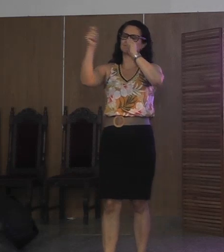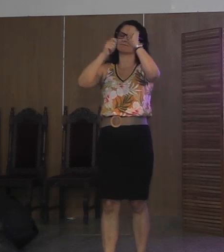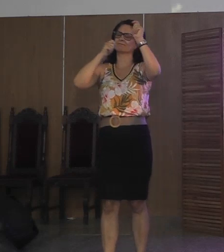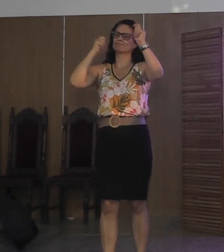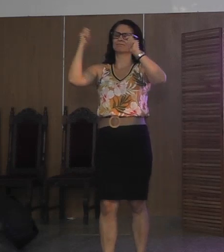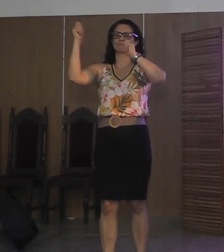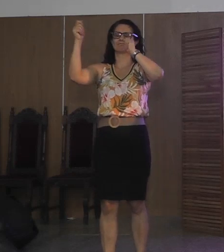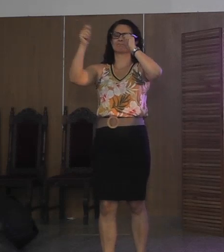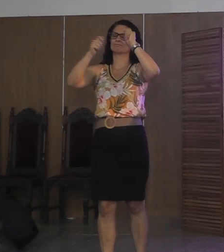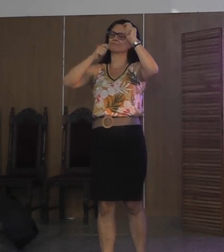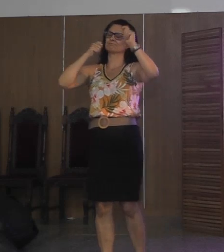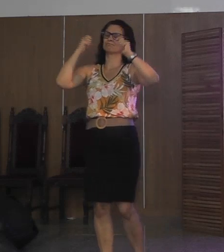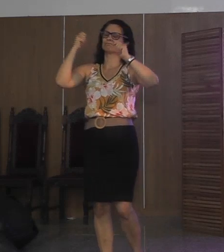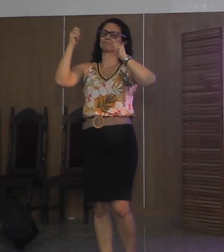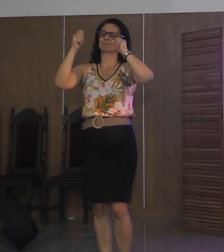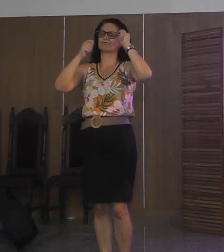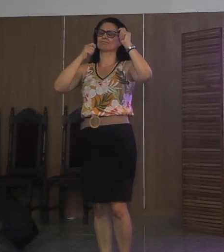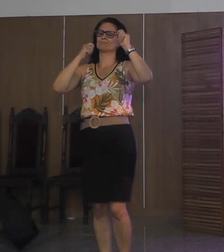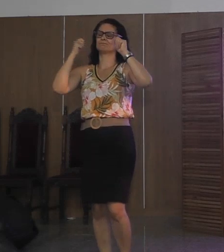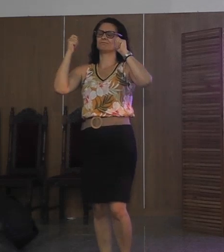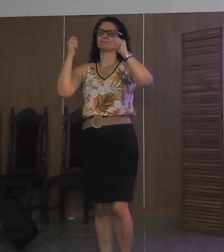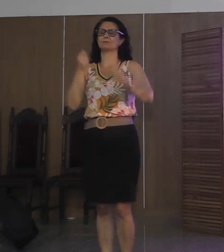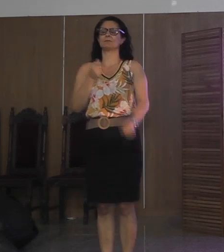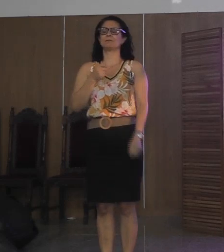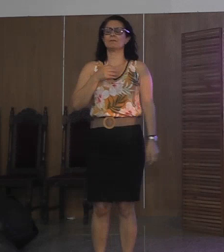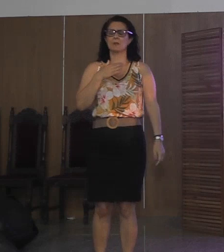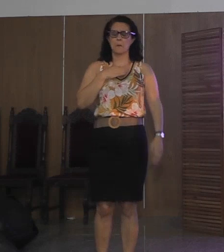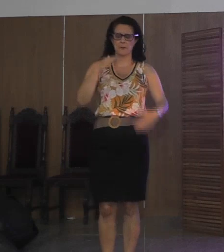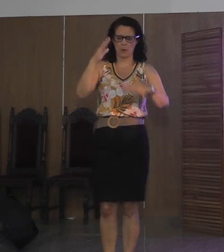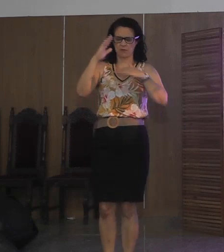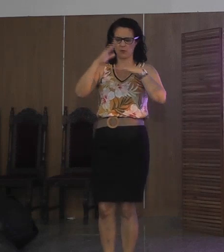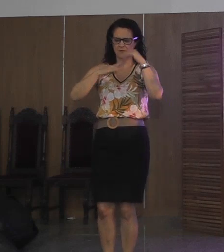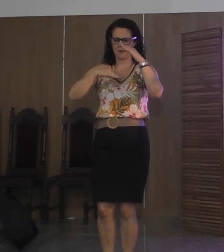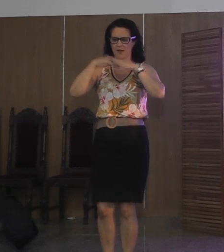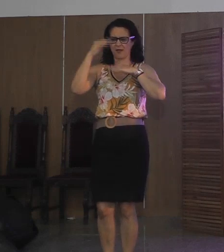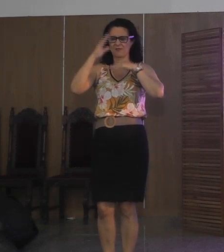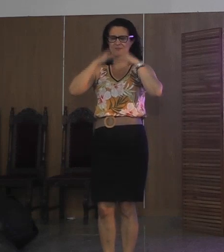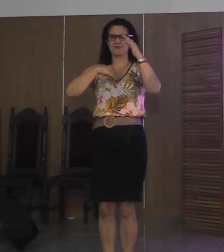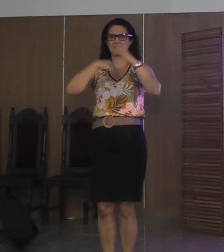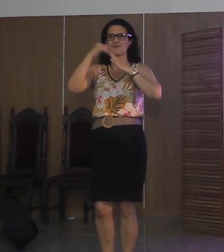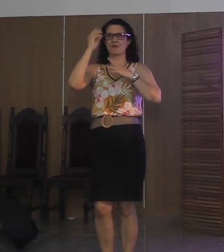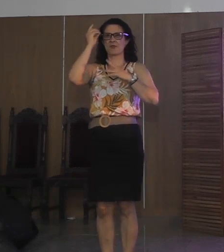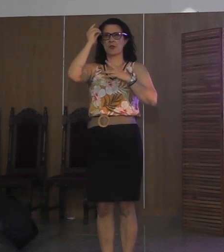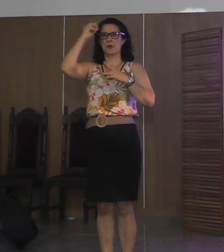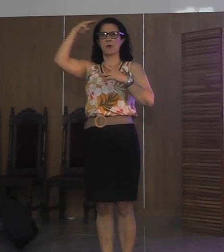Meus dons e talentos são pra te